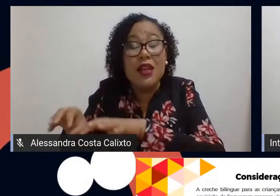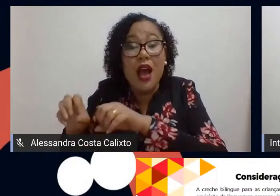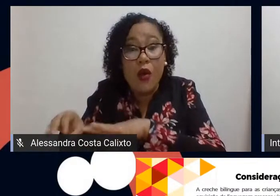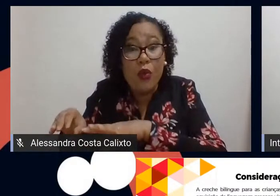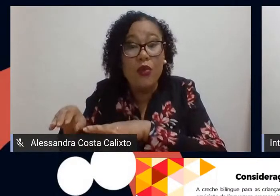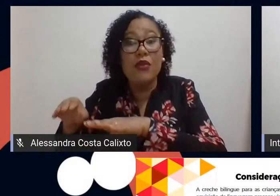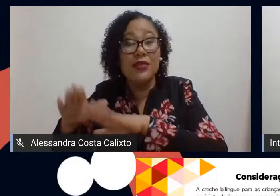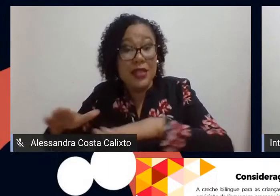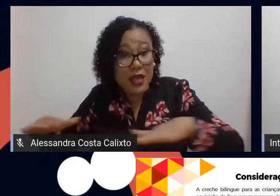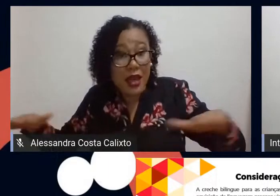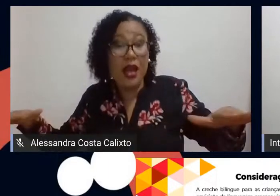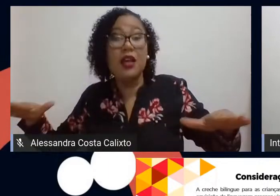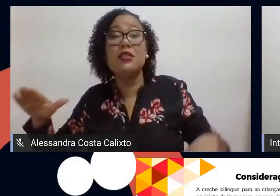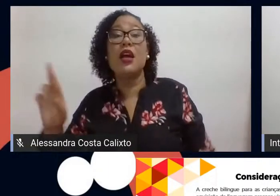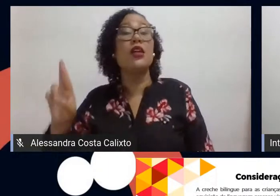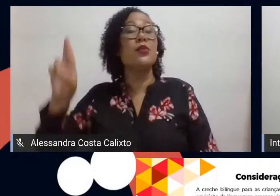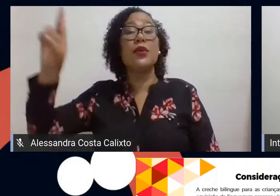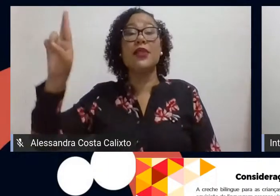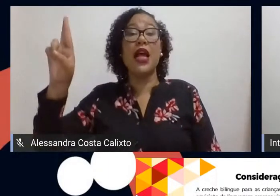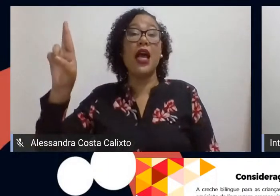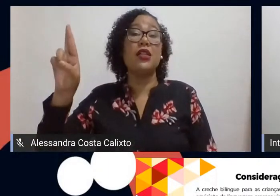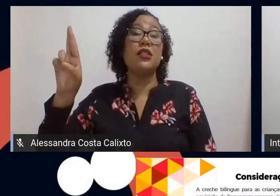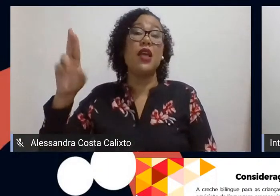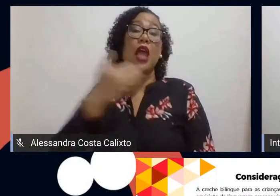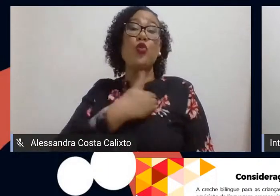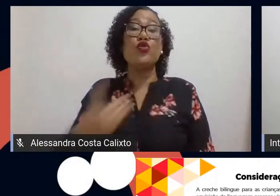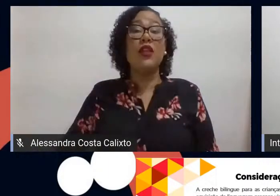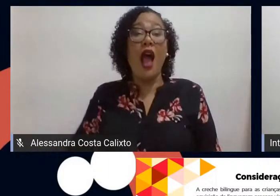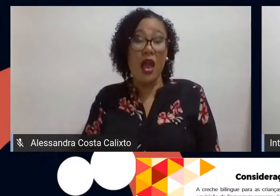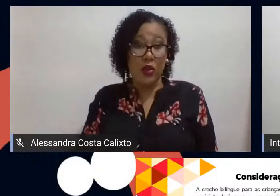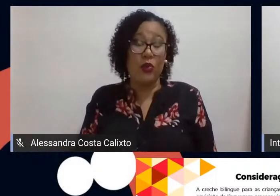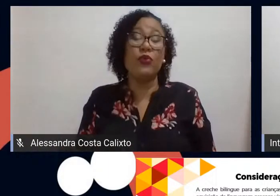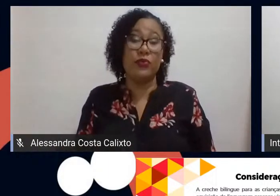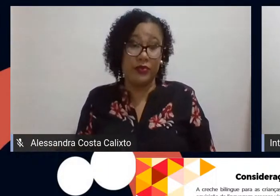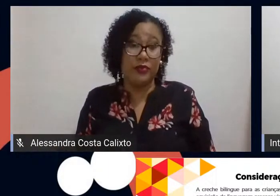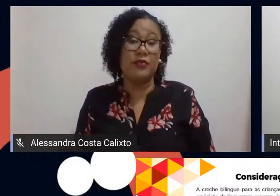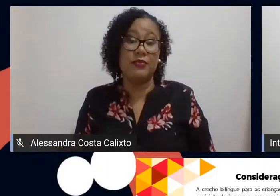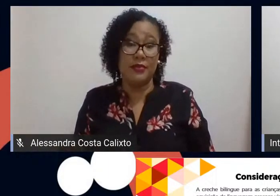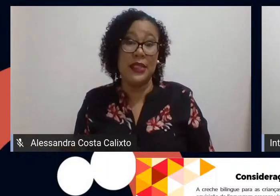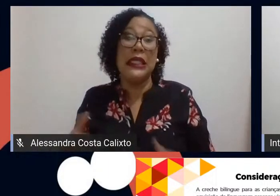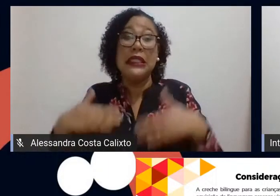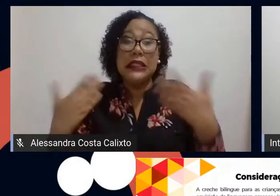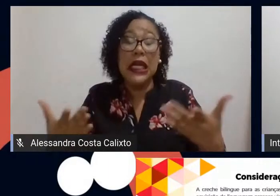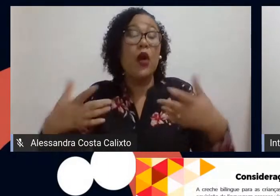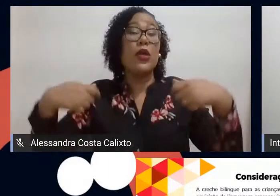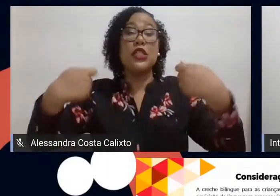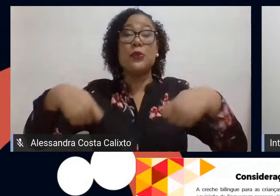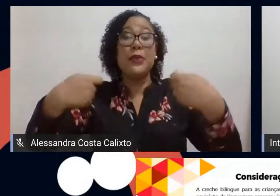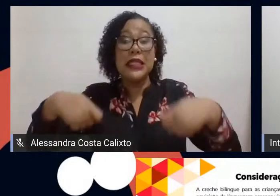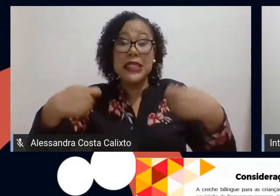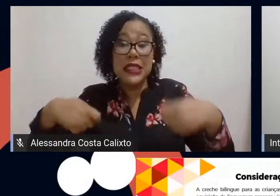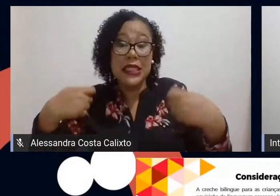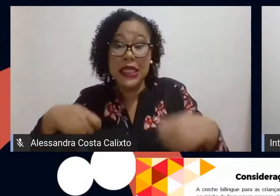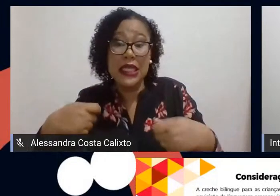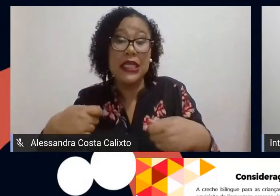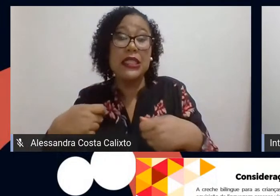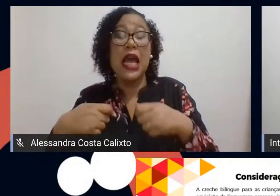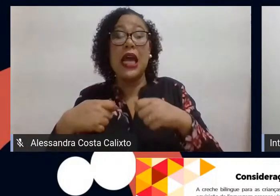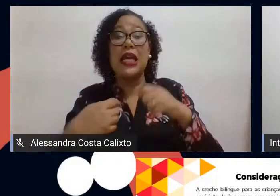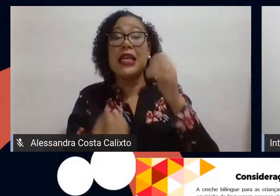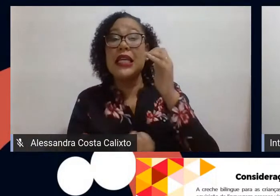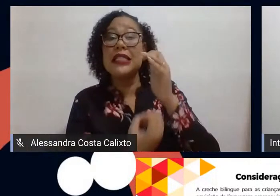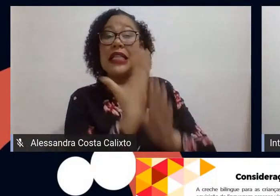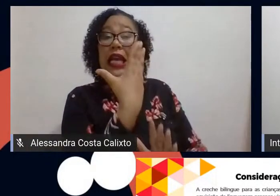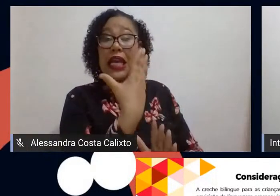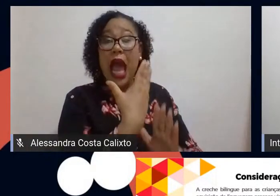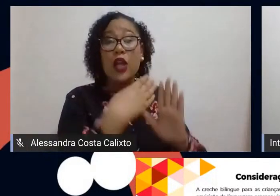Nós entendemos e sabemos que o âmbito educacional, principalmente no âmbito na questão da primeira infância, é